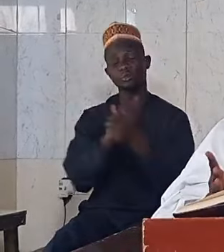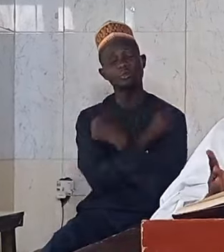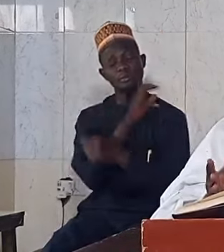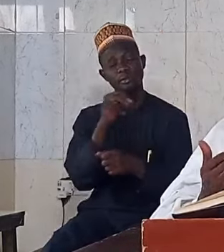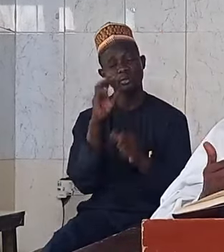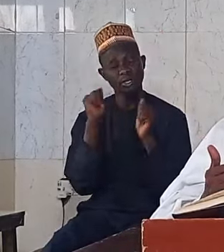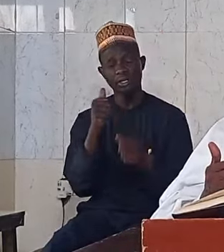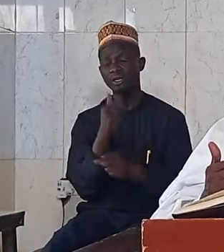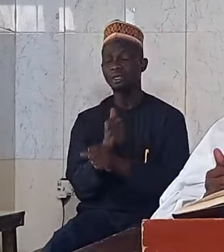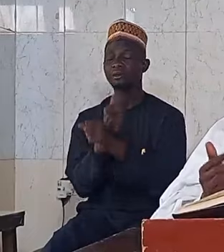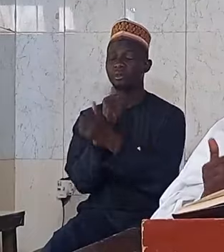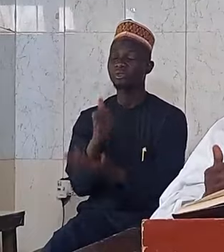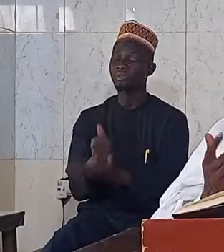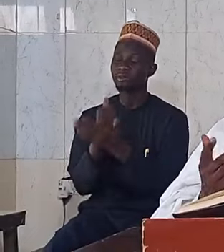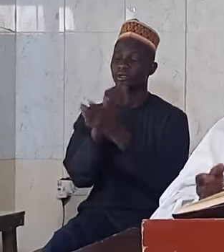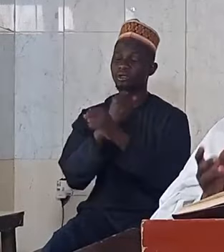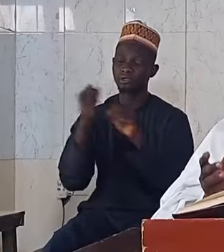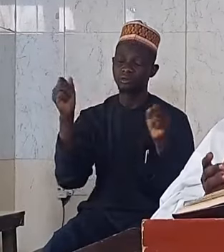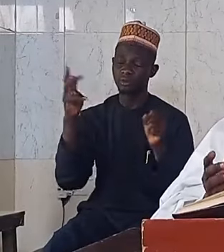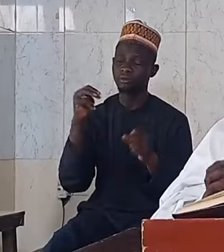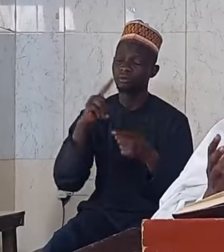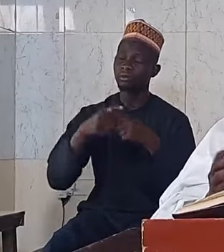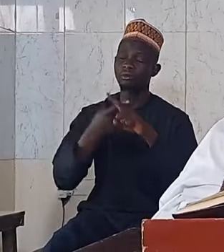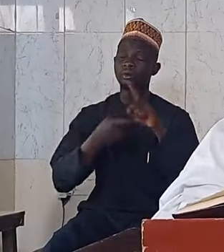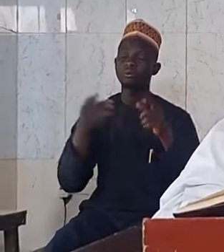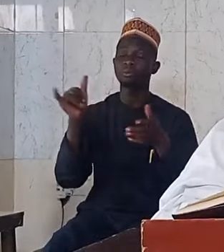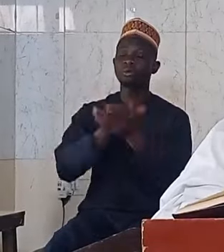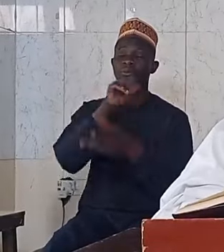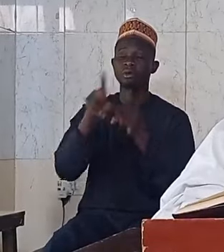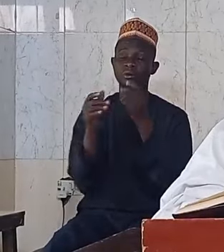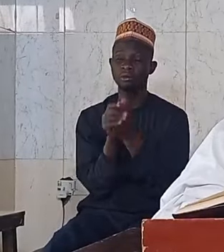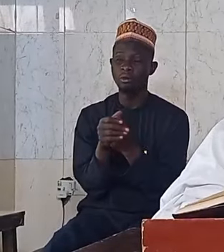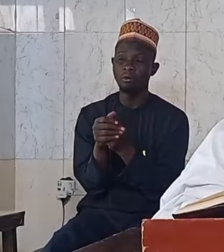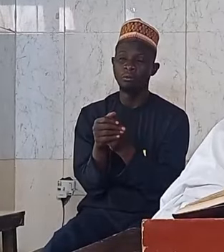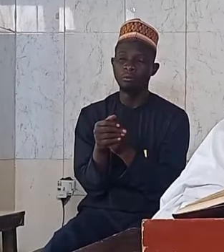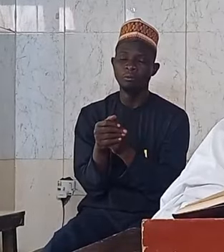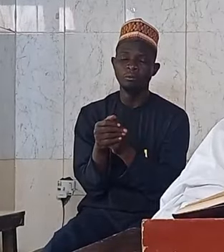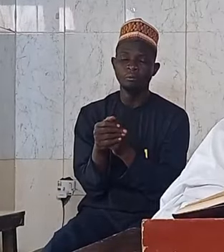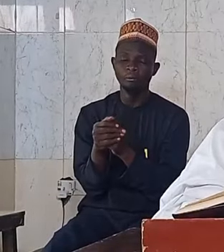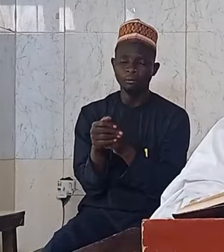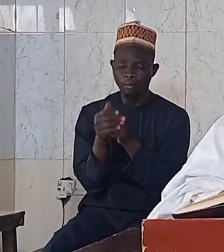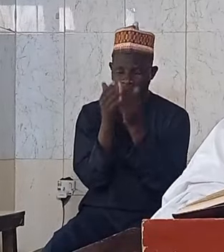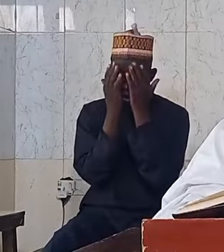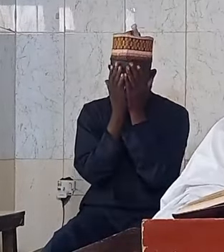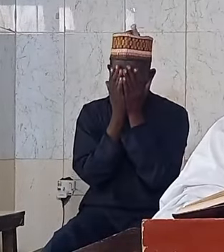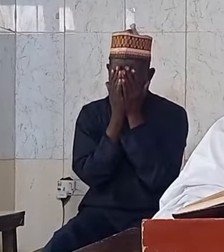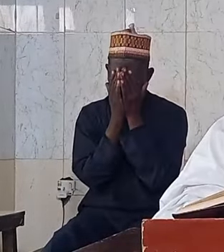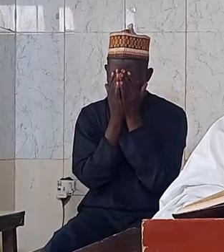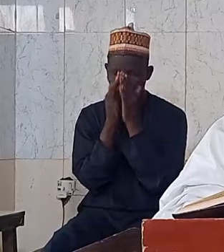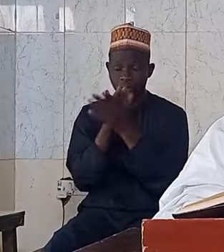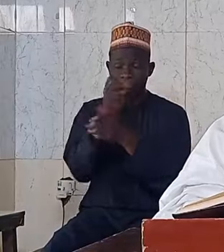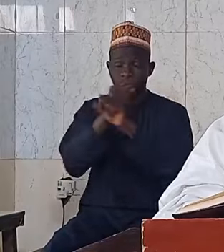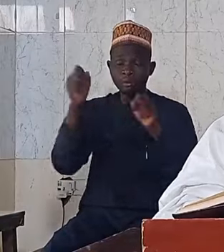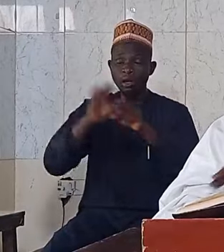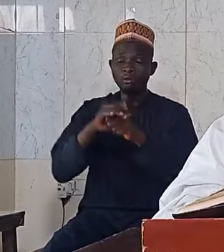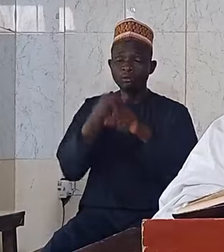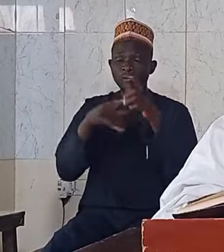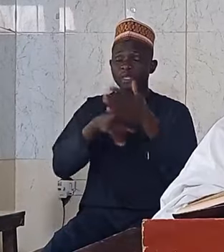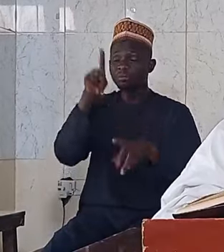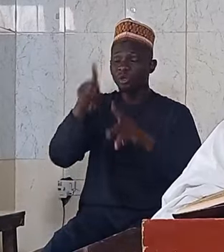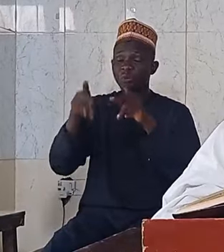su da zai zo kuma ya zama mataimakin su da zai taimake su yastanqidhuhum min hadhihi alqaryati